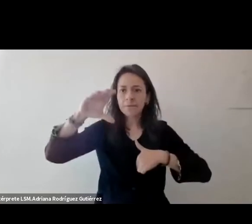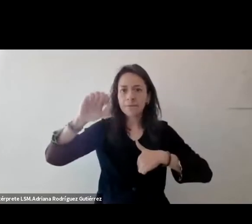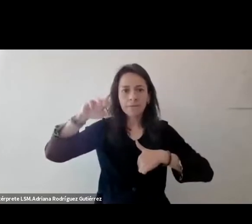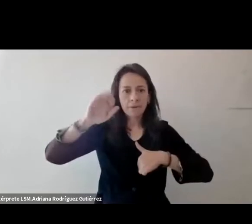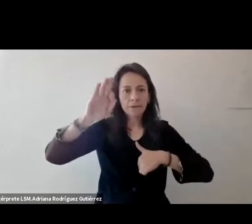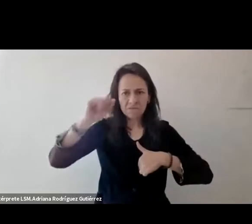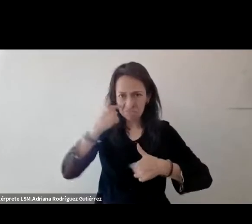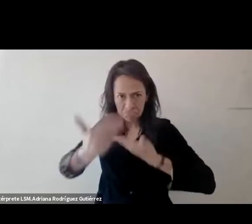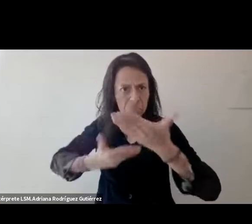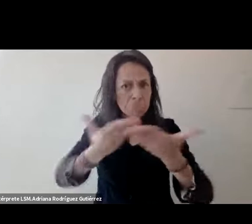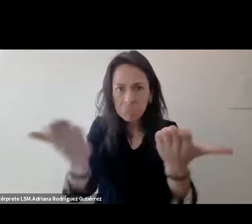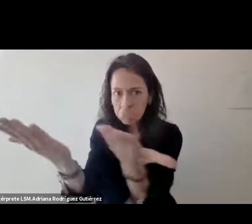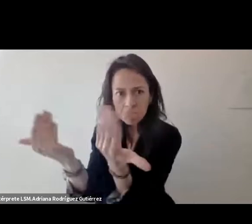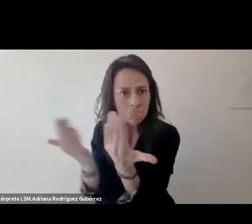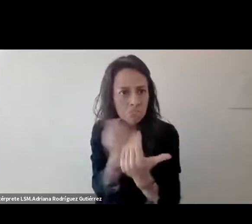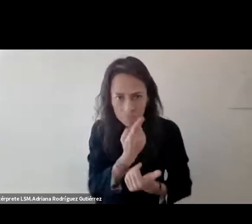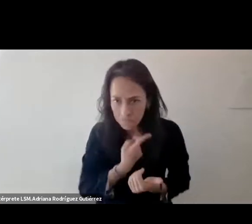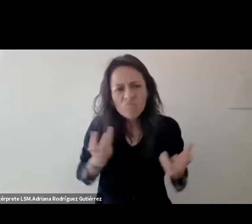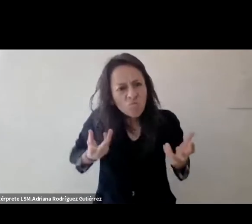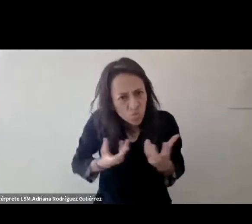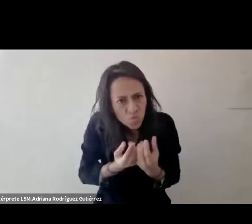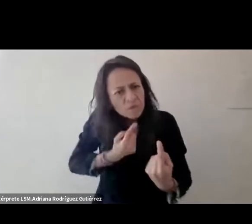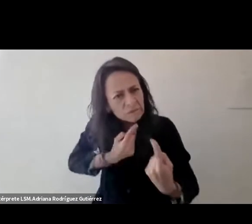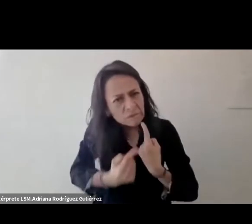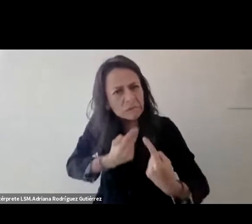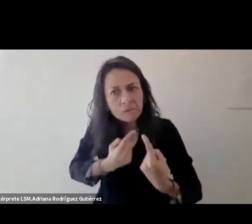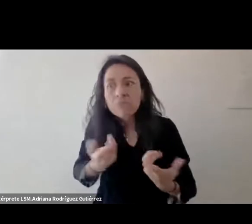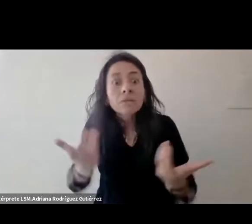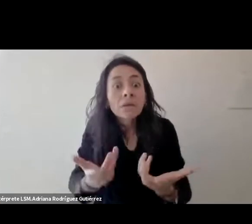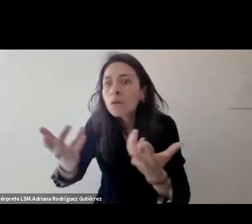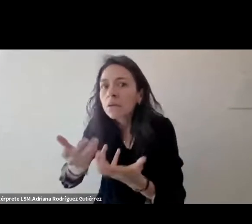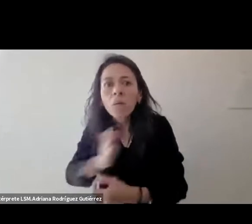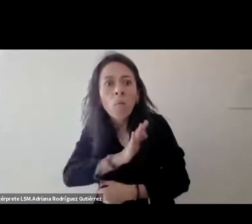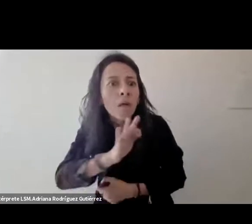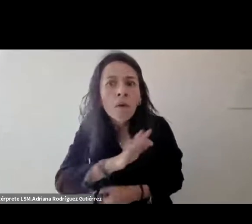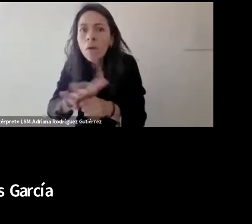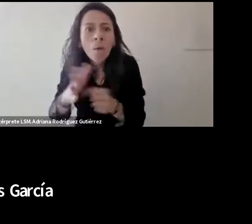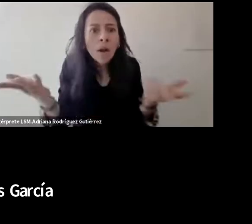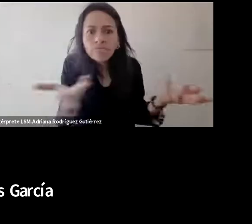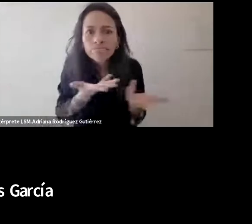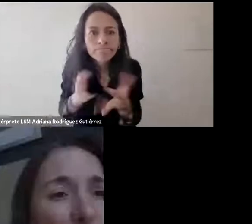para seguir en conjunto viendo qué podemos hacer. Muchas gracias, Ricardo.